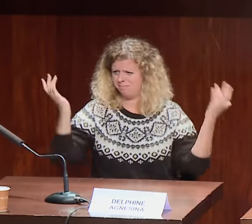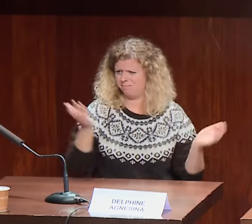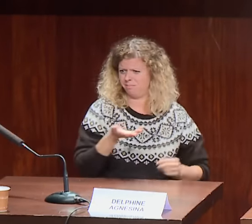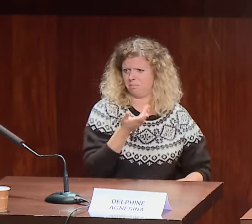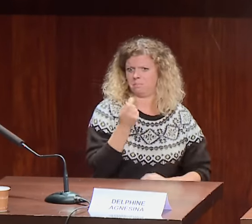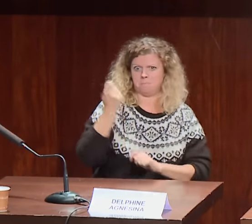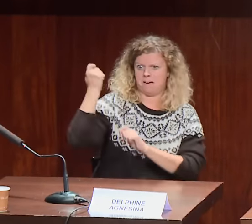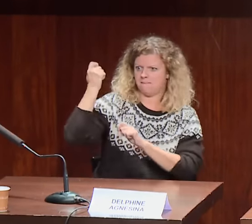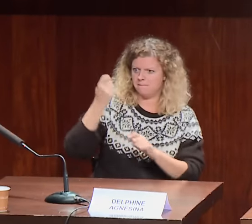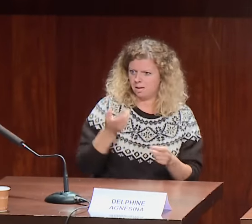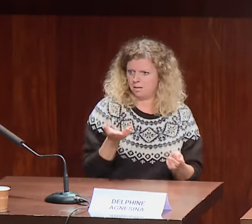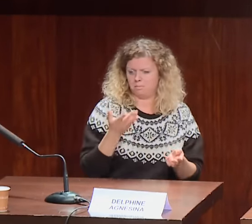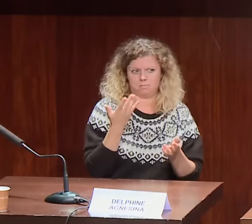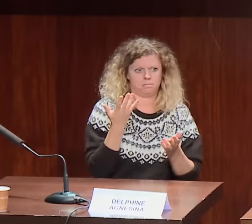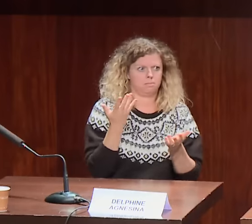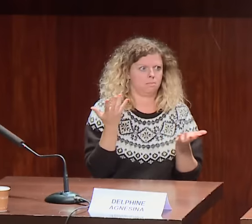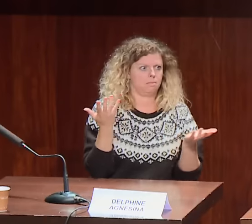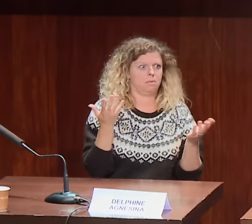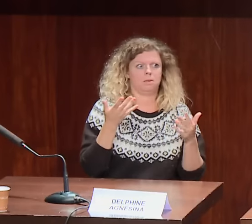1 000 000 d'euros. Enfin,